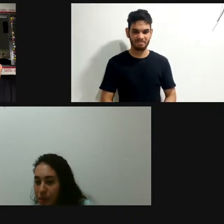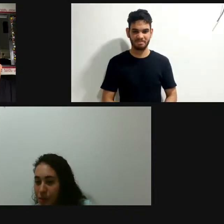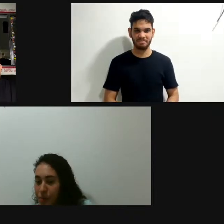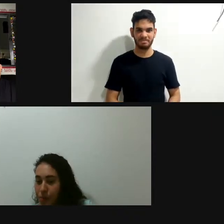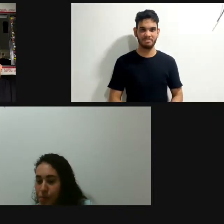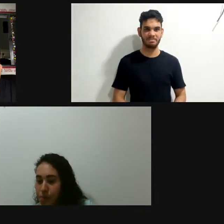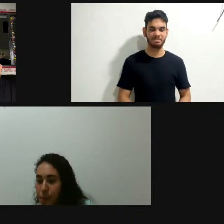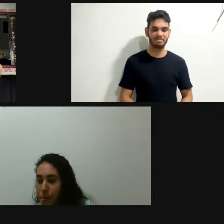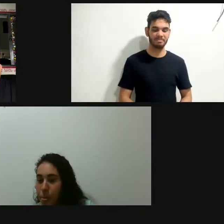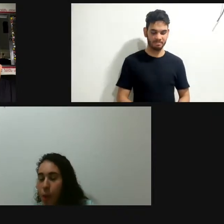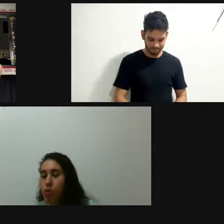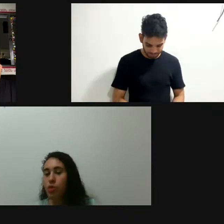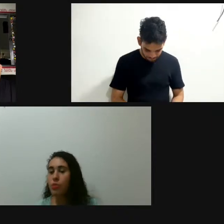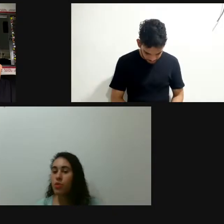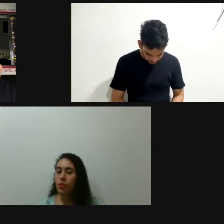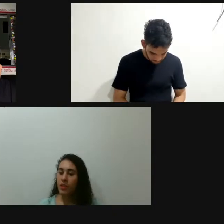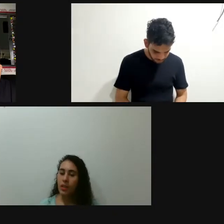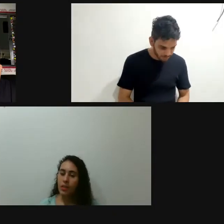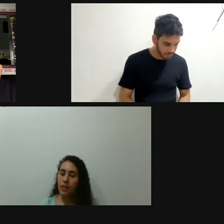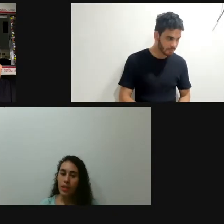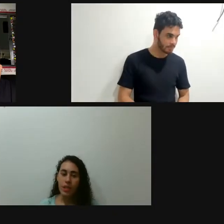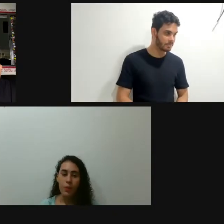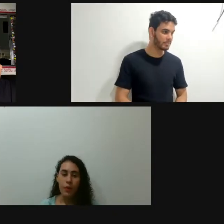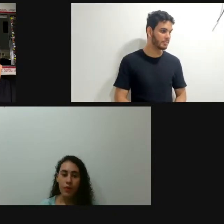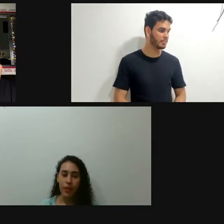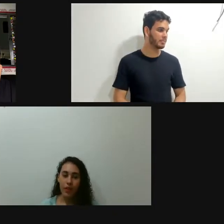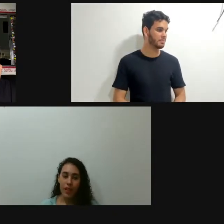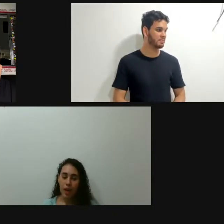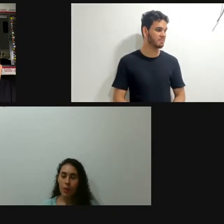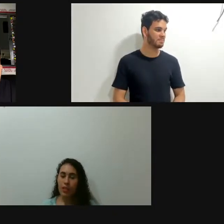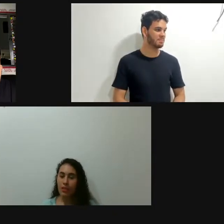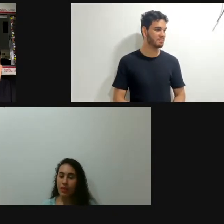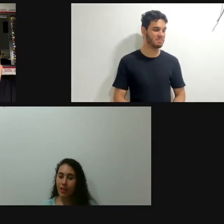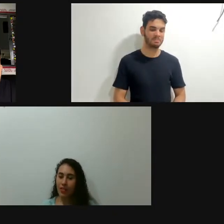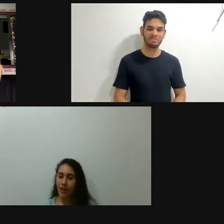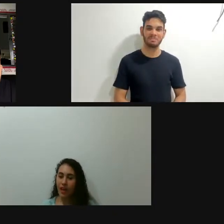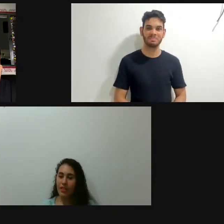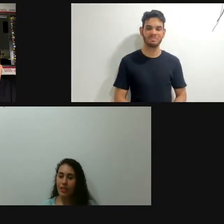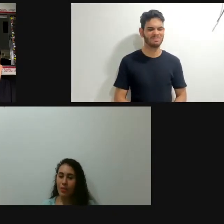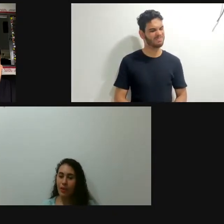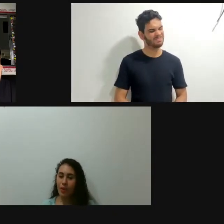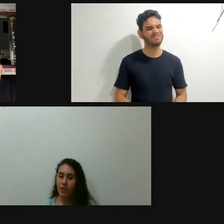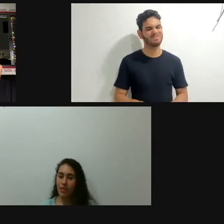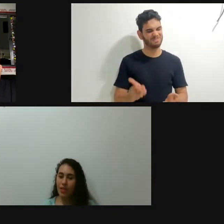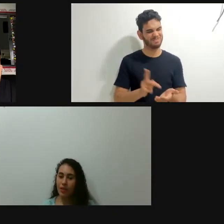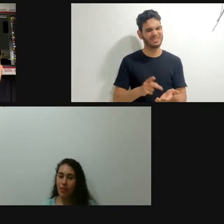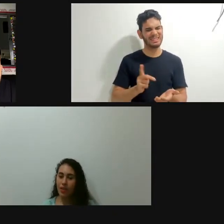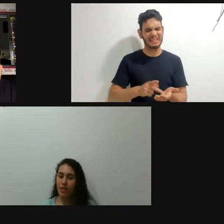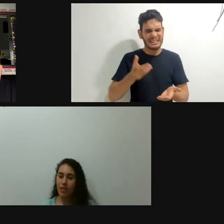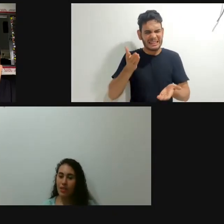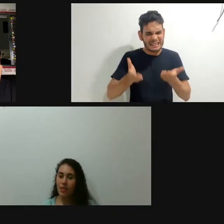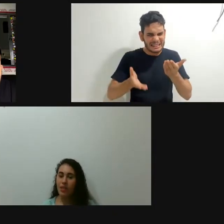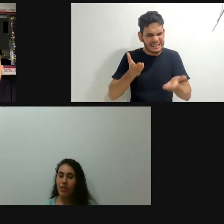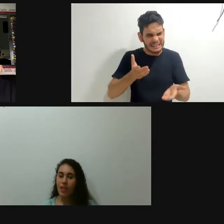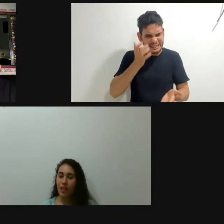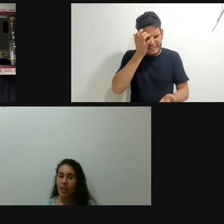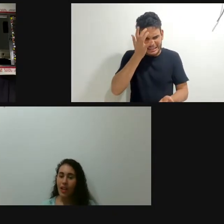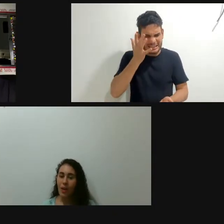pessoal. Os últimos comentários aqui, o povo falou que realmente não tá fácil para conciliar tudo